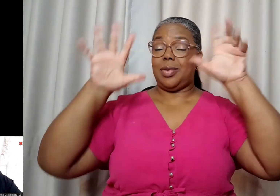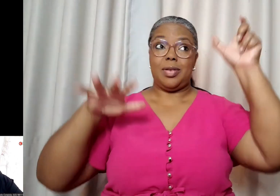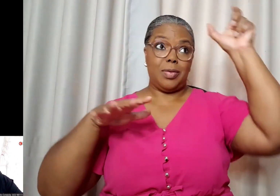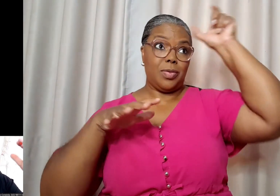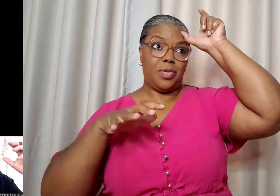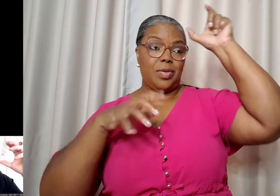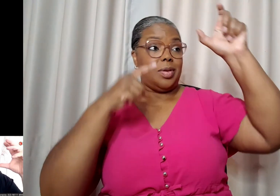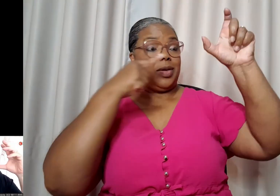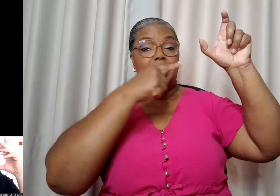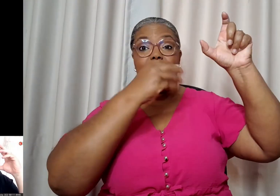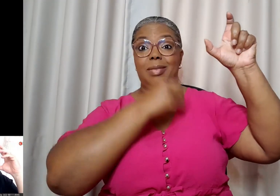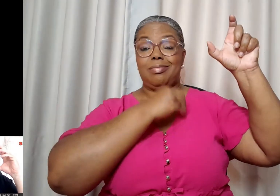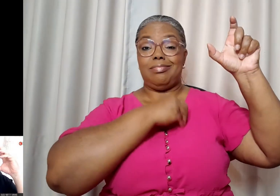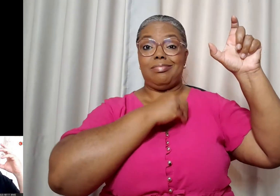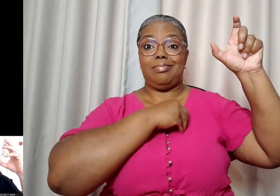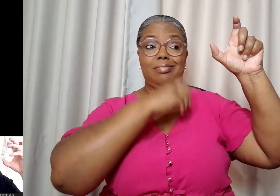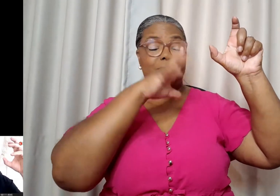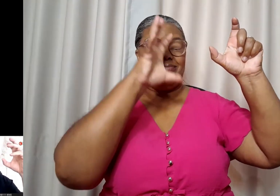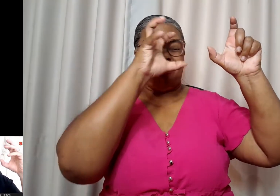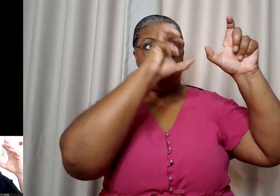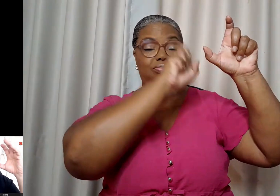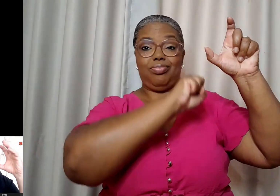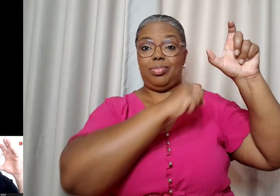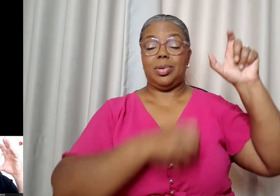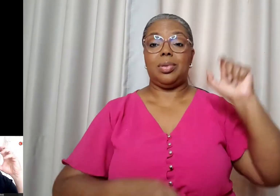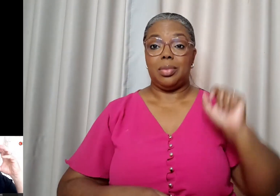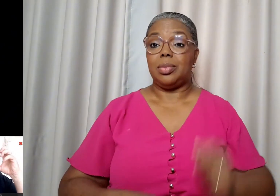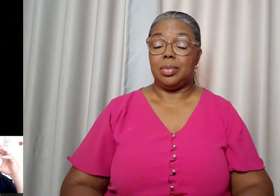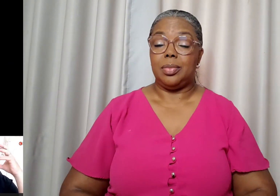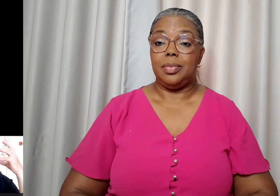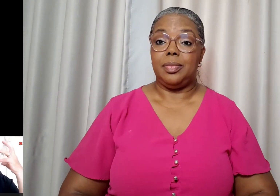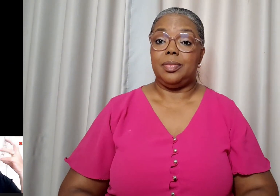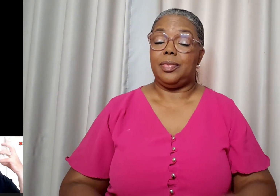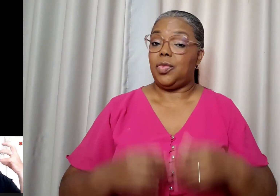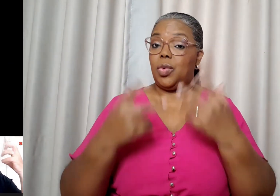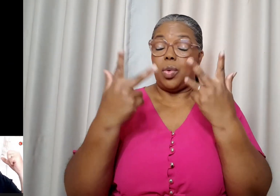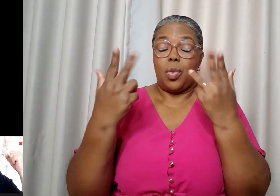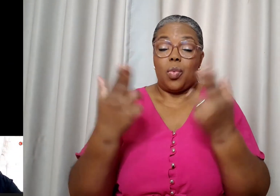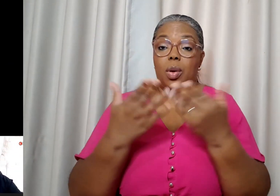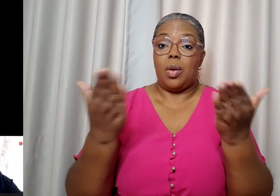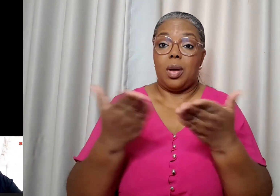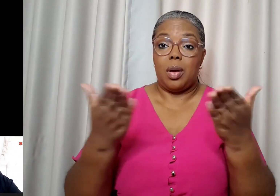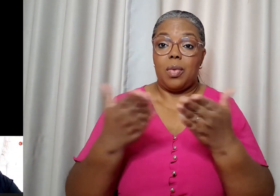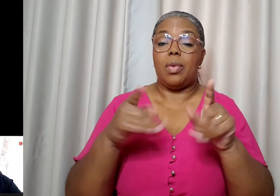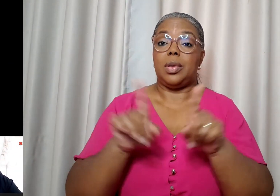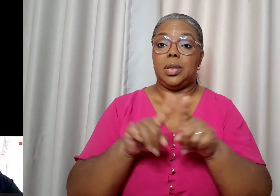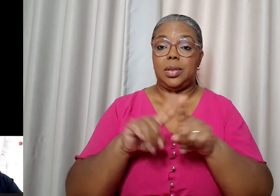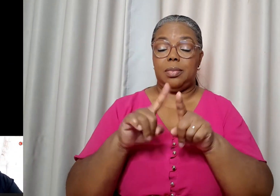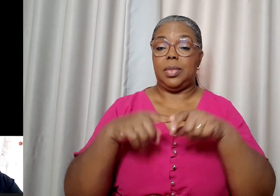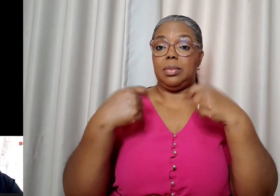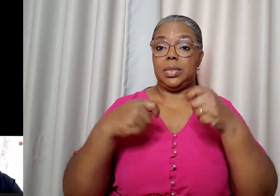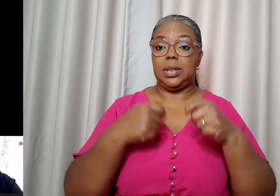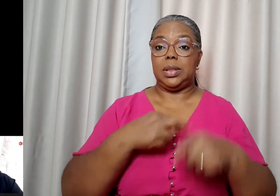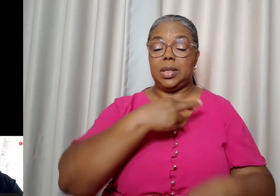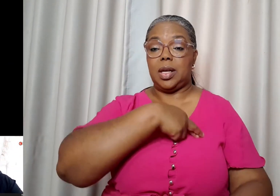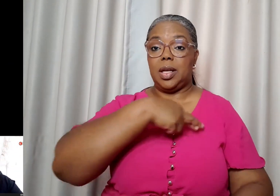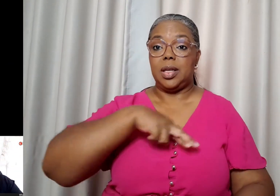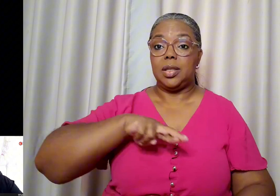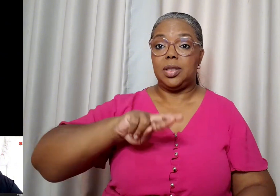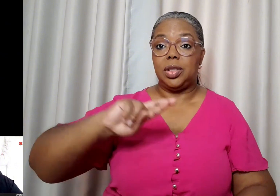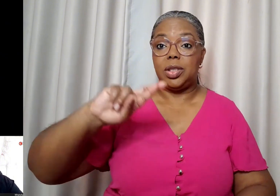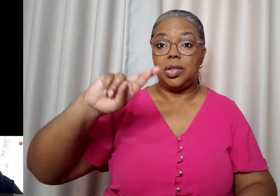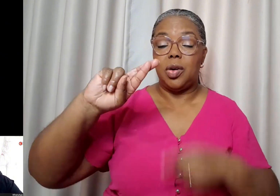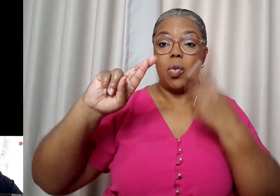Da mesma forma, eu estou agora retirando de você essas escamas religiosas e te